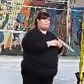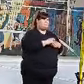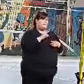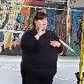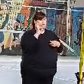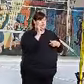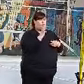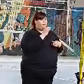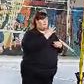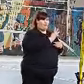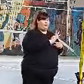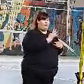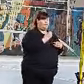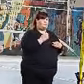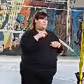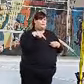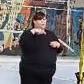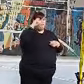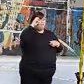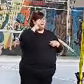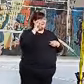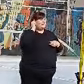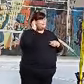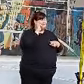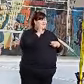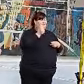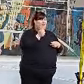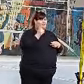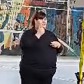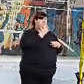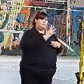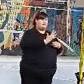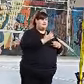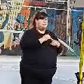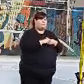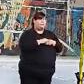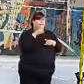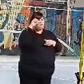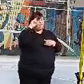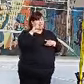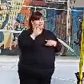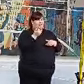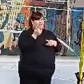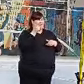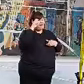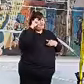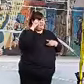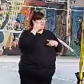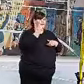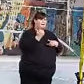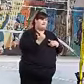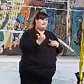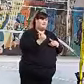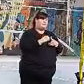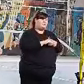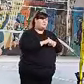La Negra en 5, y él en 6. Por ahora esto va a ser el equipo, pero recuerden que puede variar ante